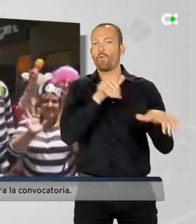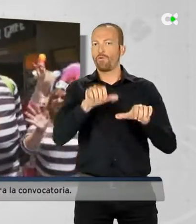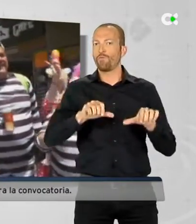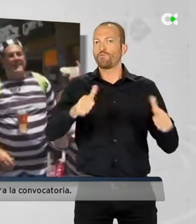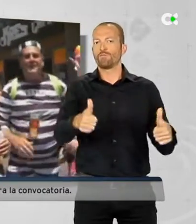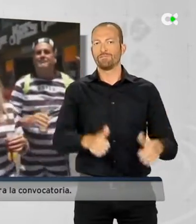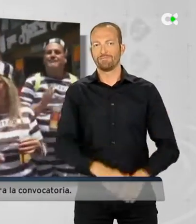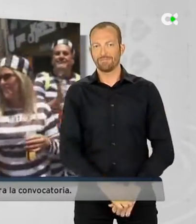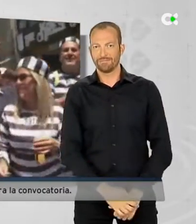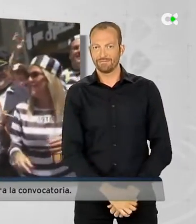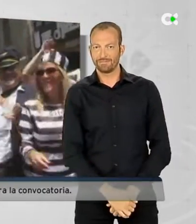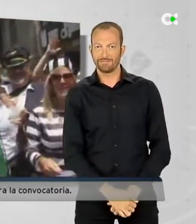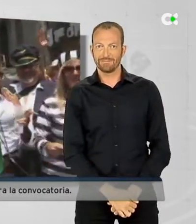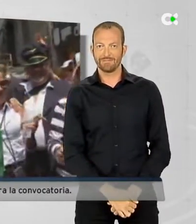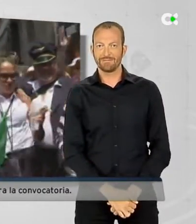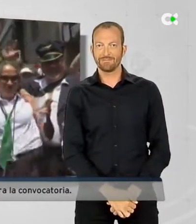convocatoria.